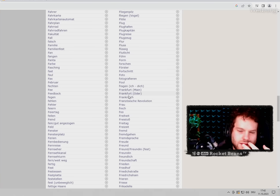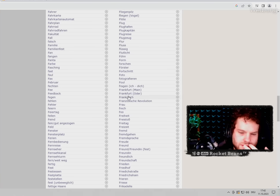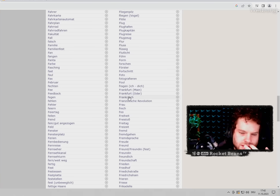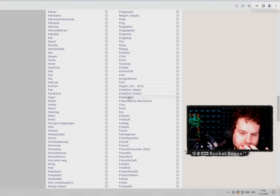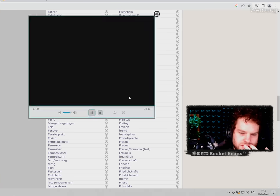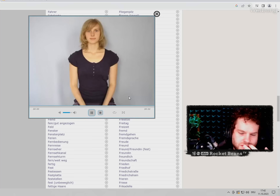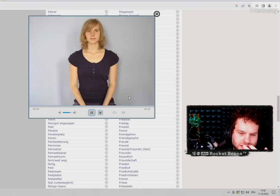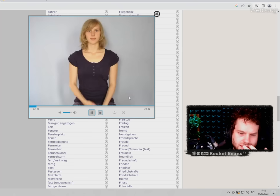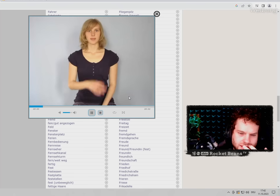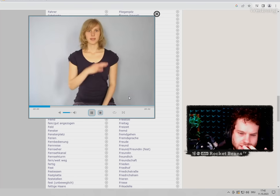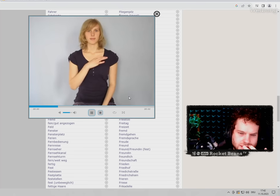Was ist Frankreich?